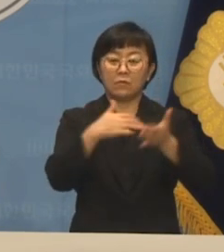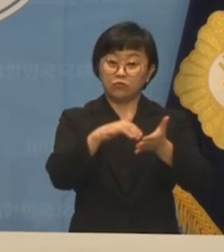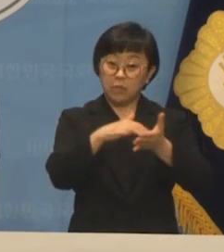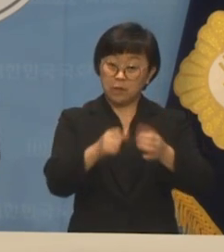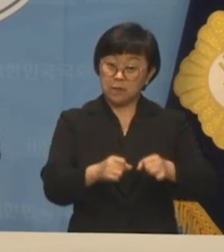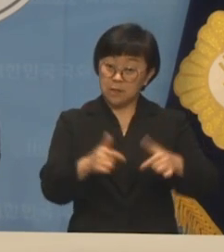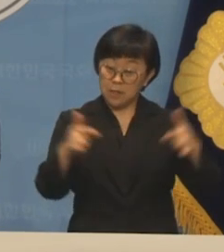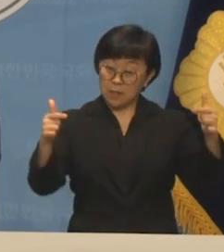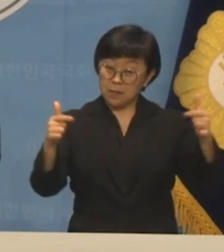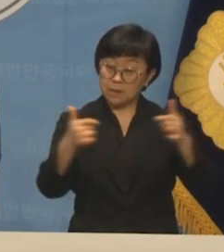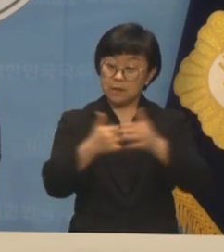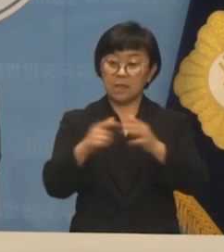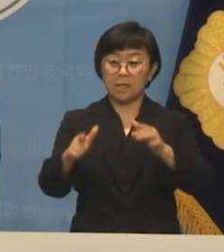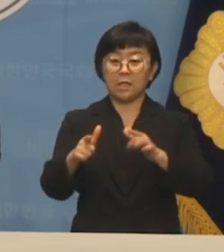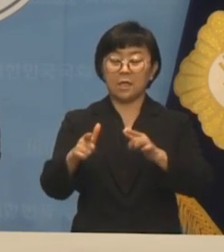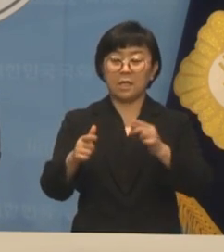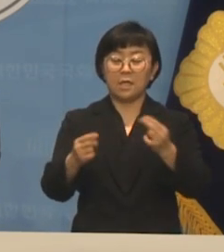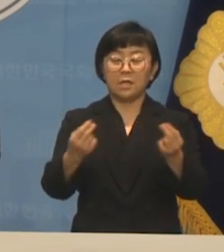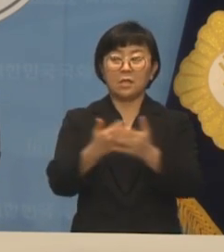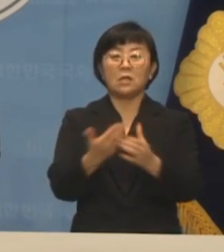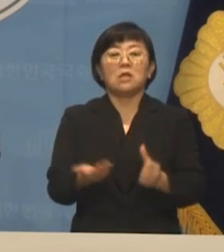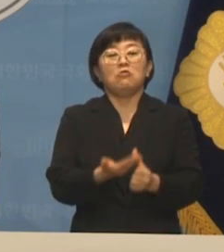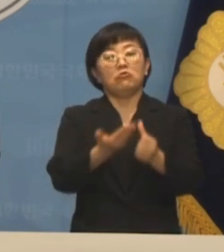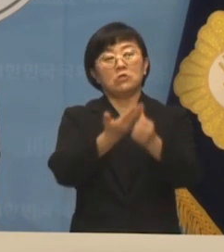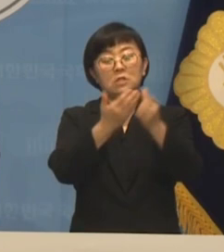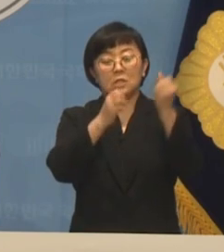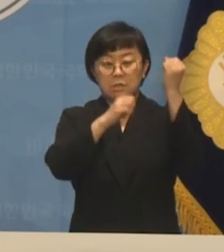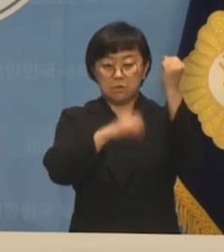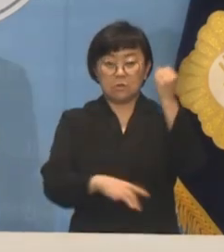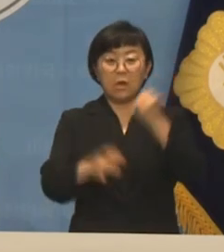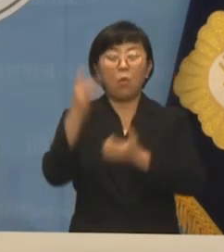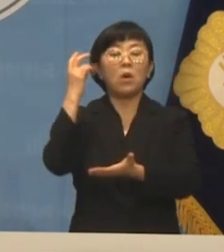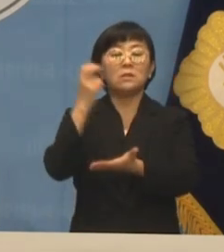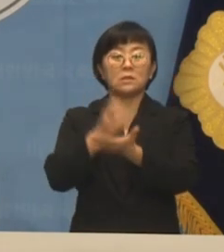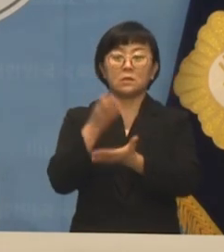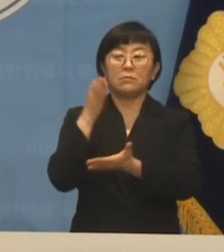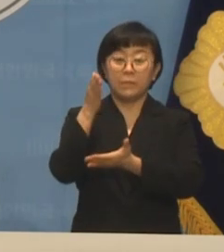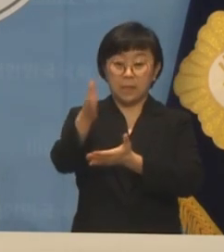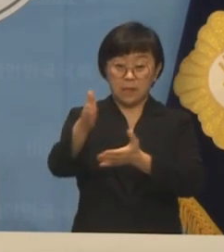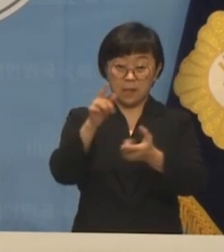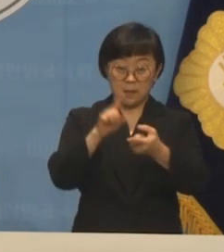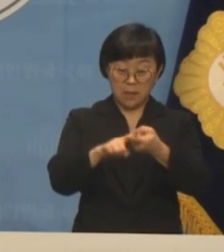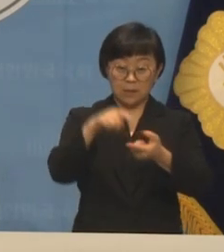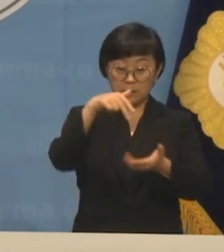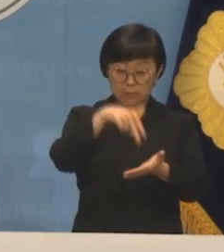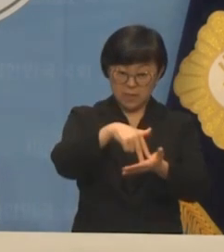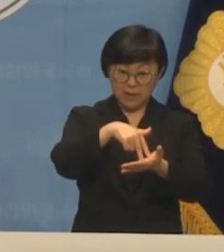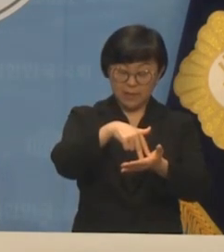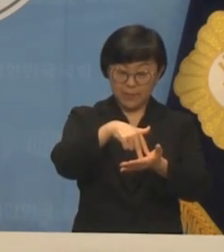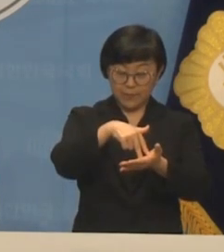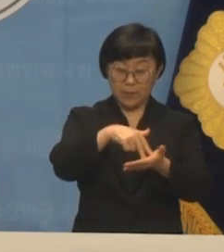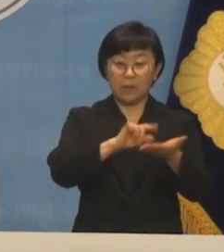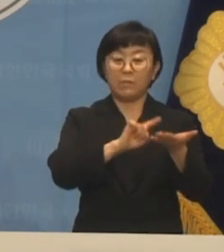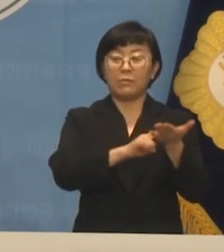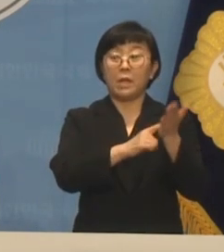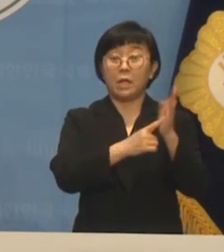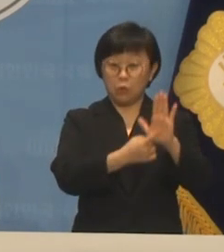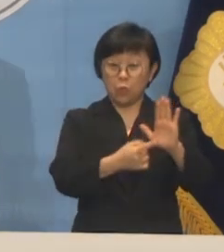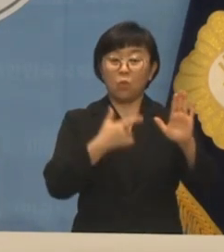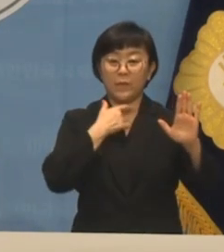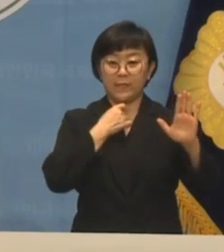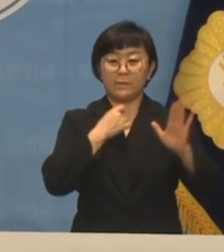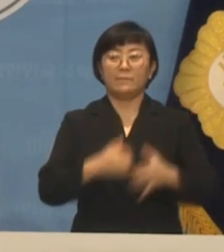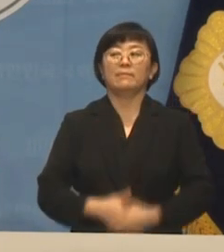어떻게 양성해야 될 것인지 그 기준과 원칙, 방향에 대한 입장을 발표하고자